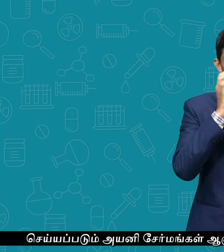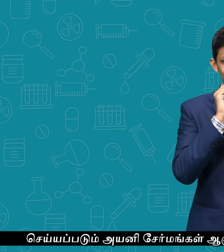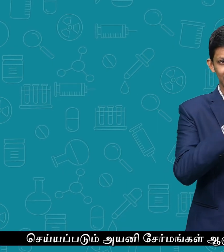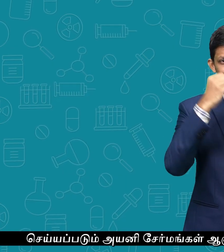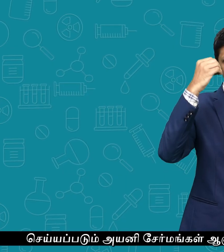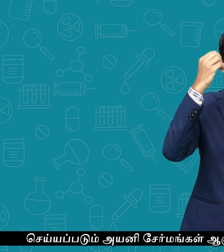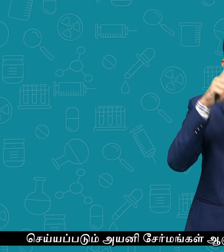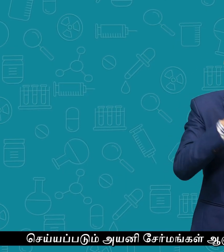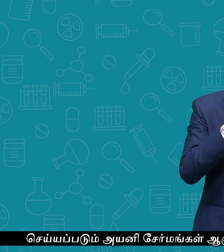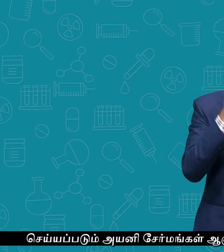மின்சாரம் நடுநிலையானவை.